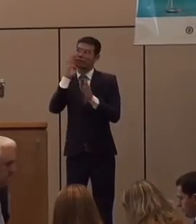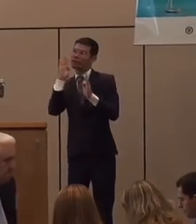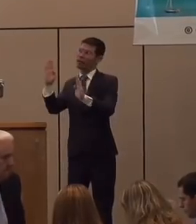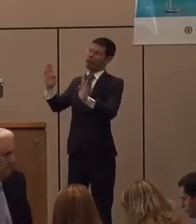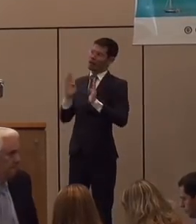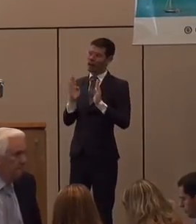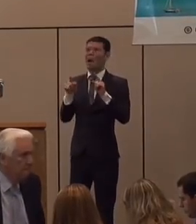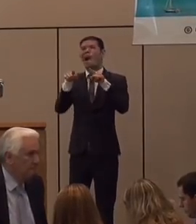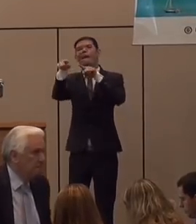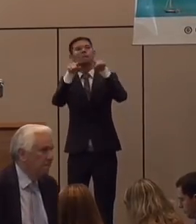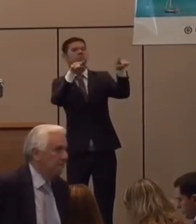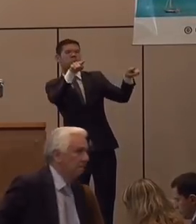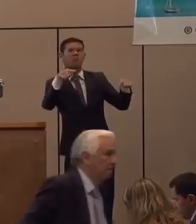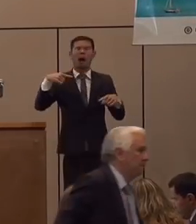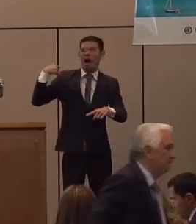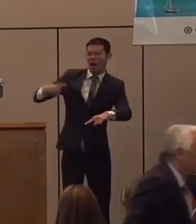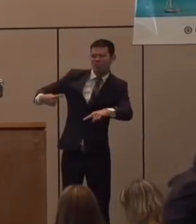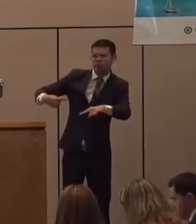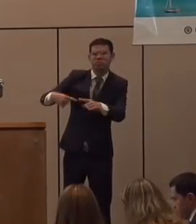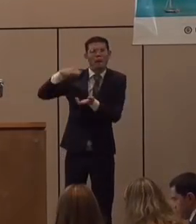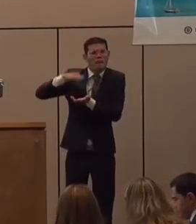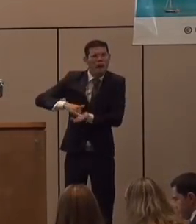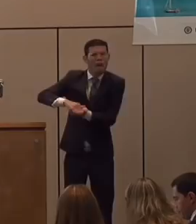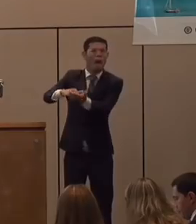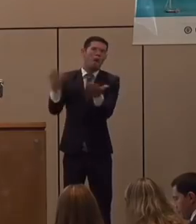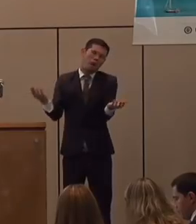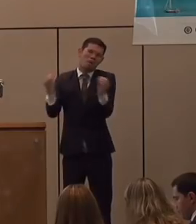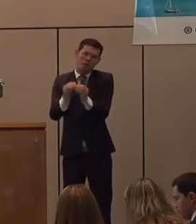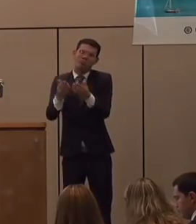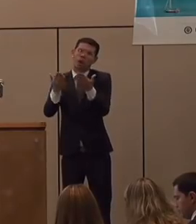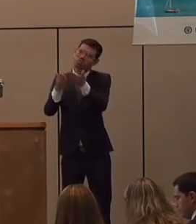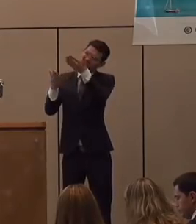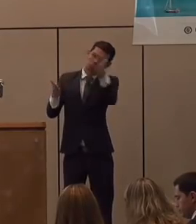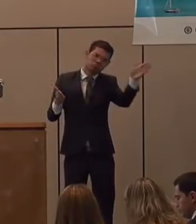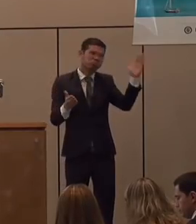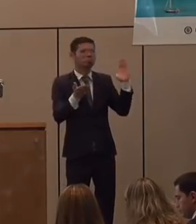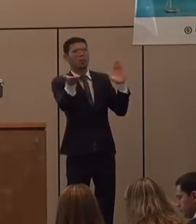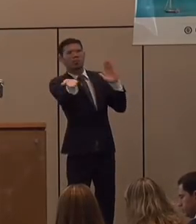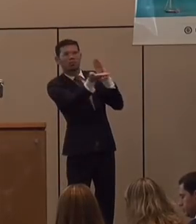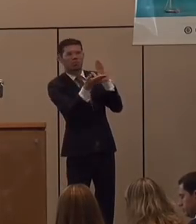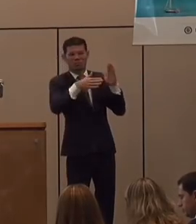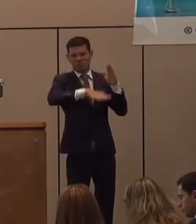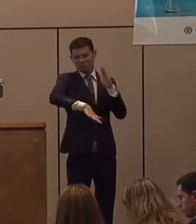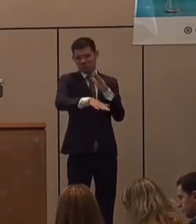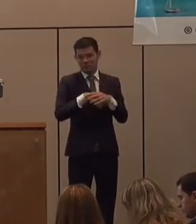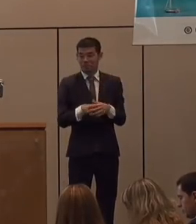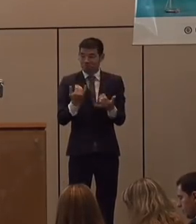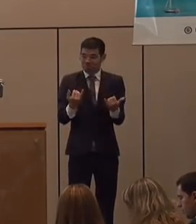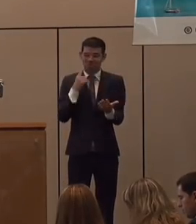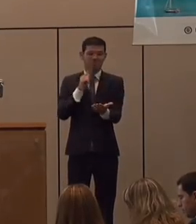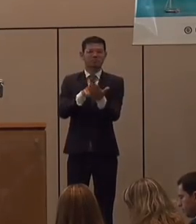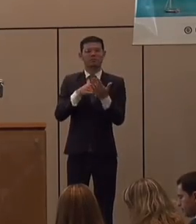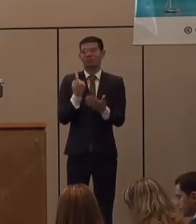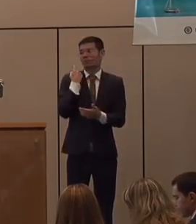los destinos tradicionales aquellos más consolidados sino que efectivamente lo estamos llevando a otras zonas y eso se ve reflejado en que ayer nos reportan la